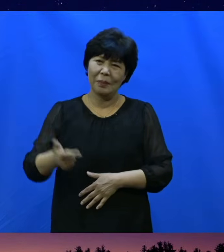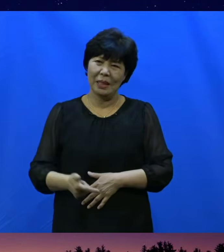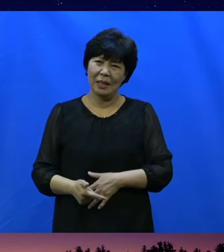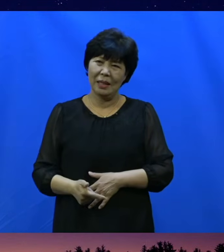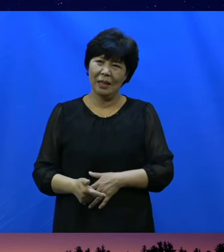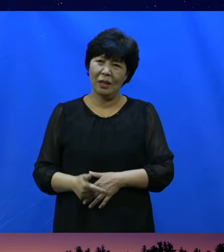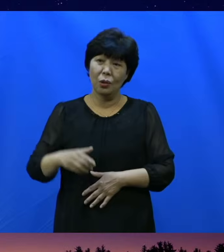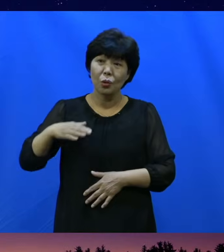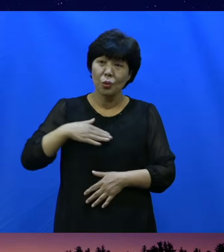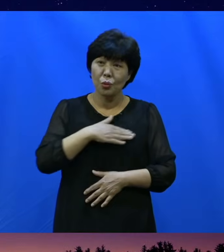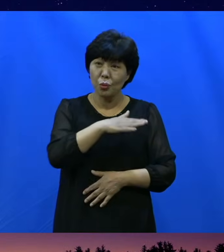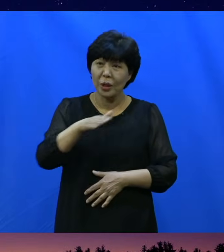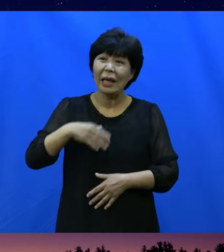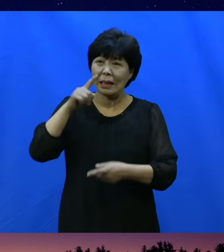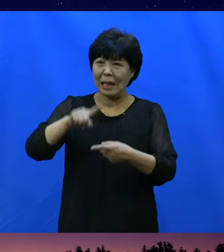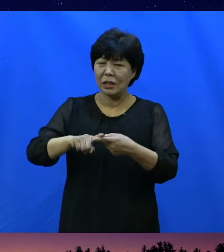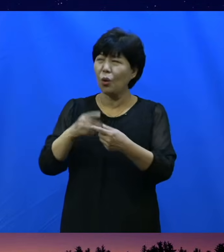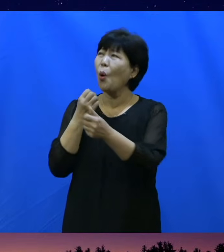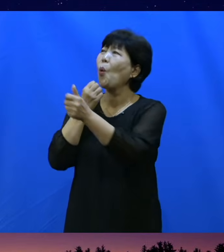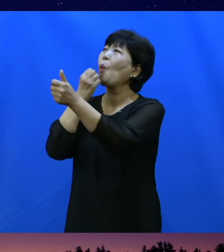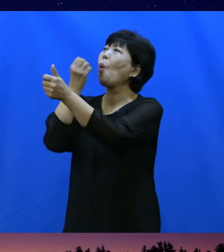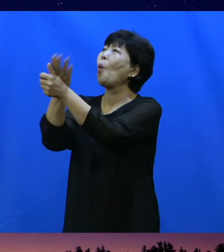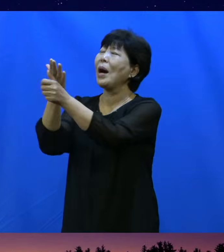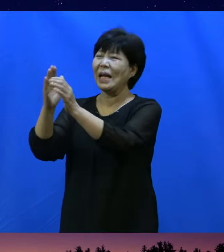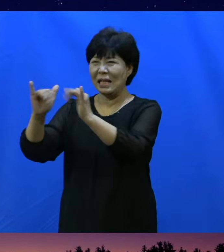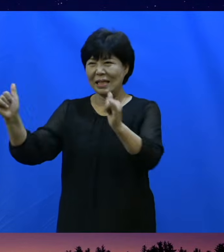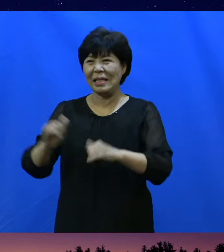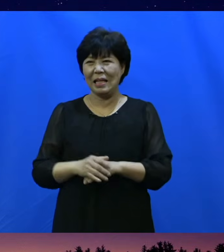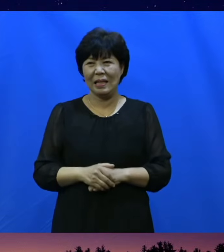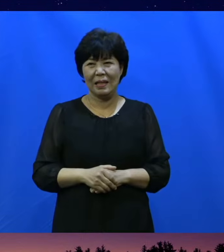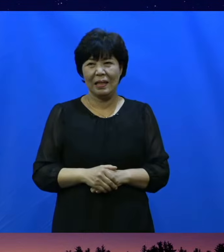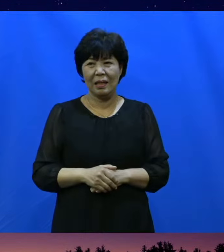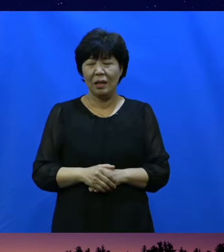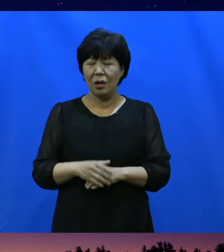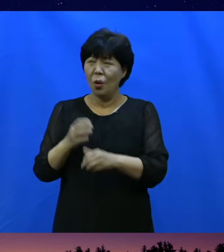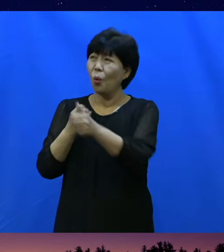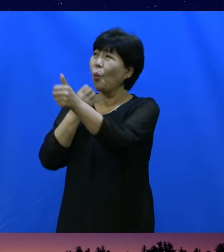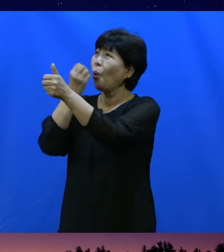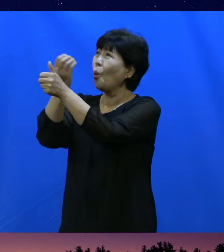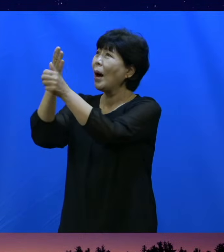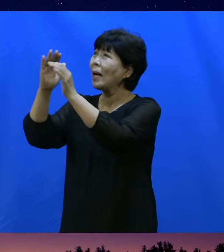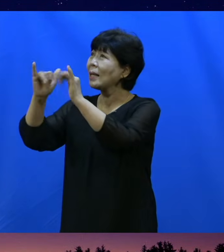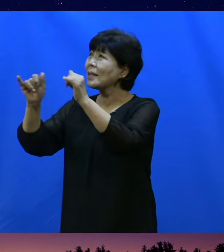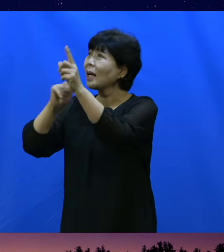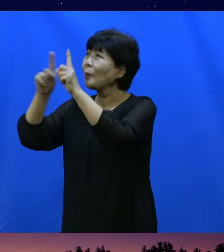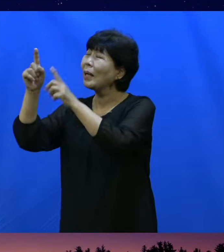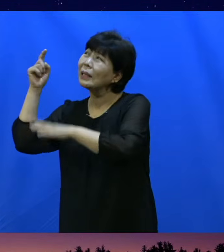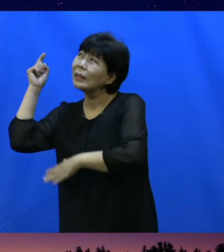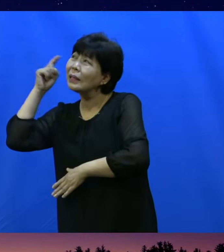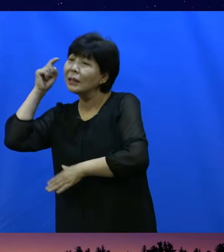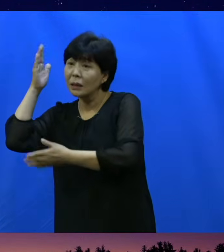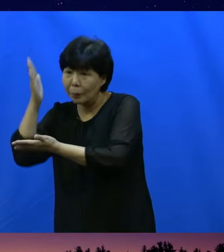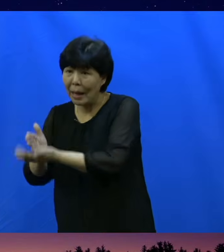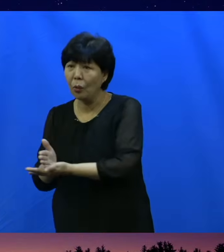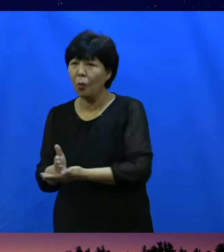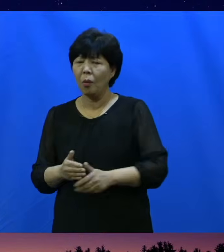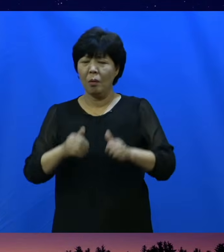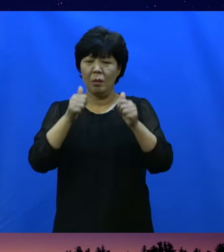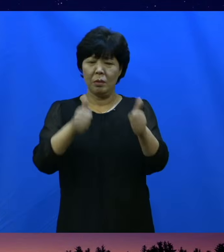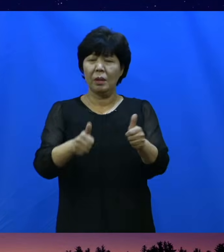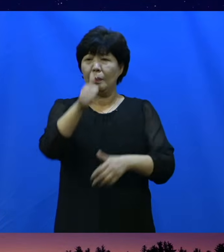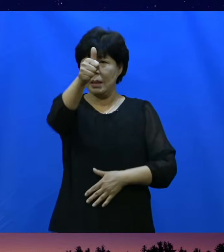고발자. 우리가 들어야 하는 것은 고발자의 말이 아니고 귀를 기울여야 할 것은 재판관의 말이에요.